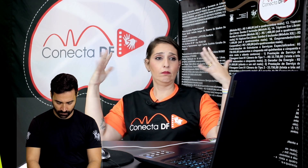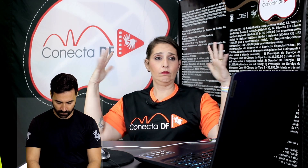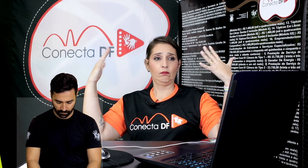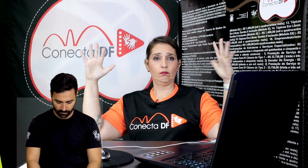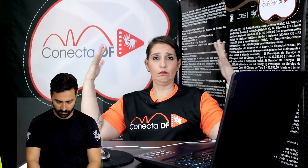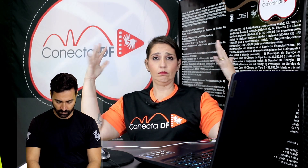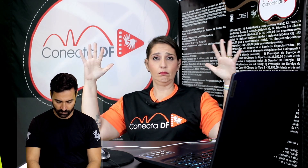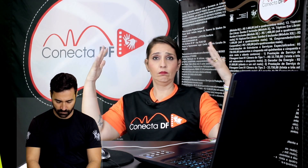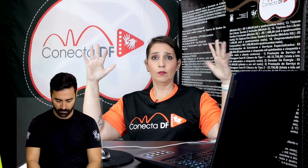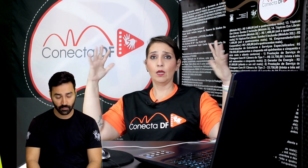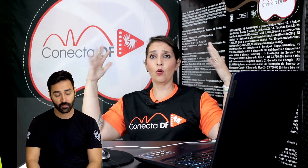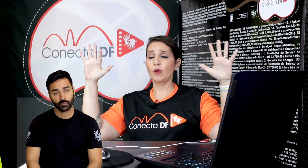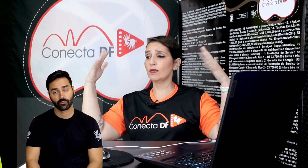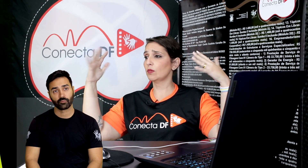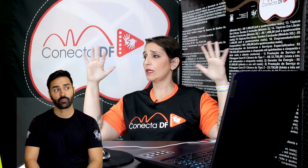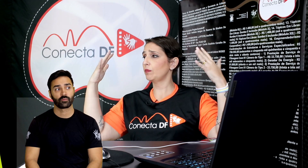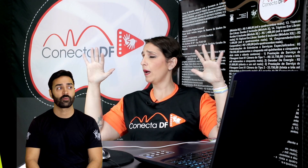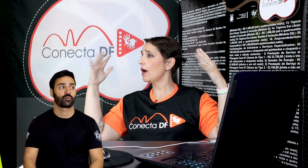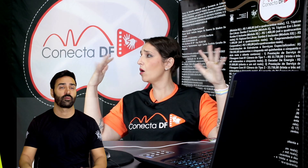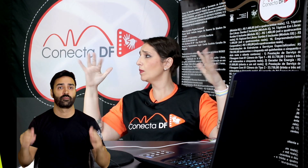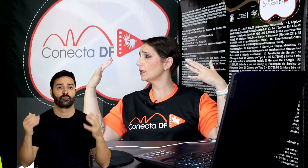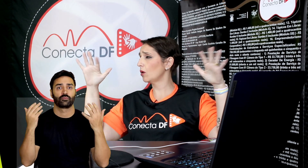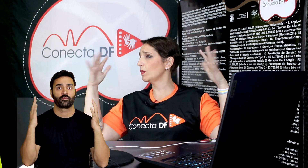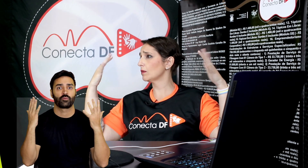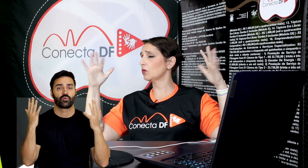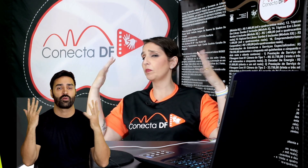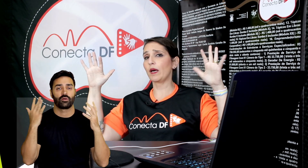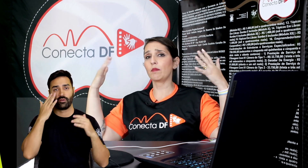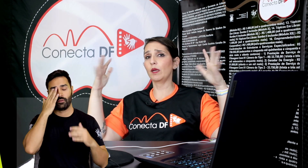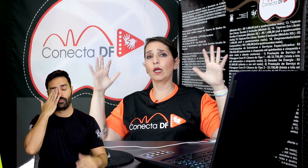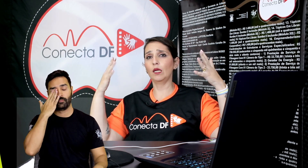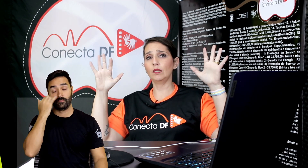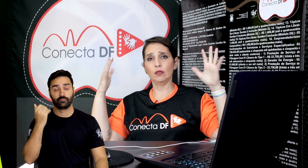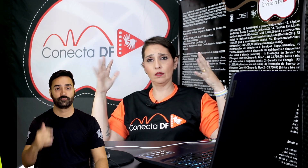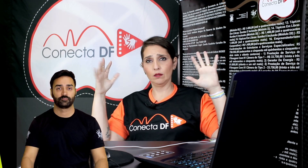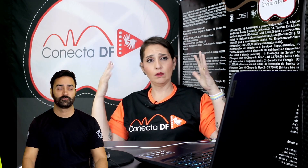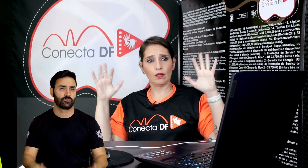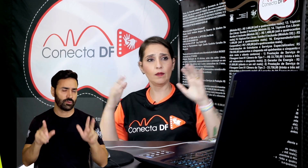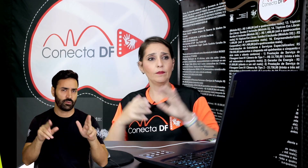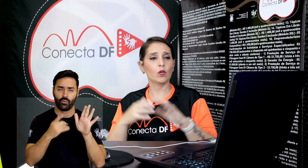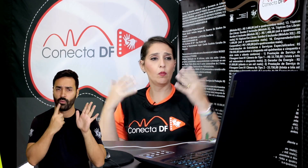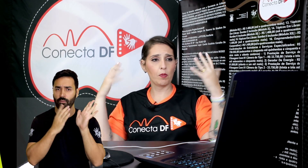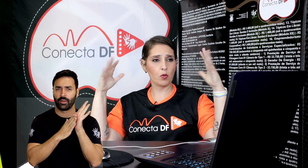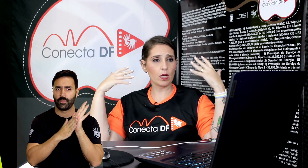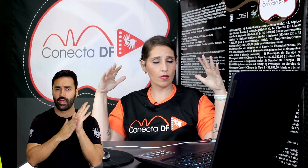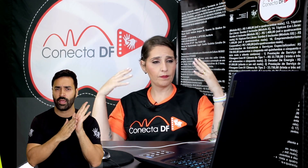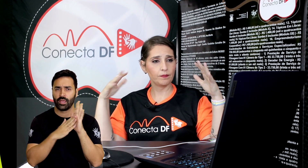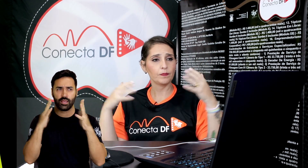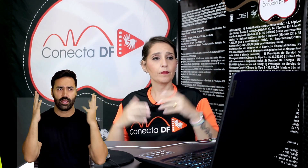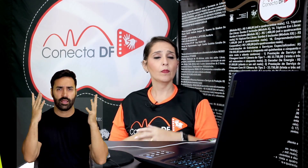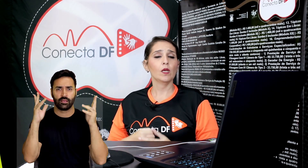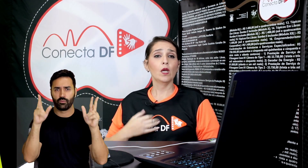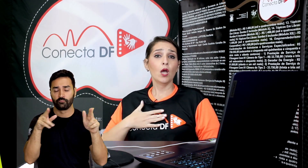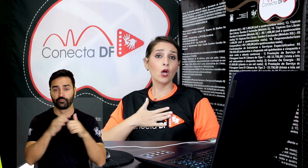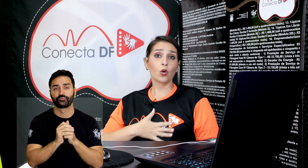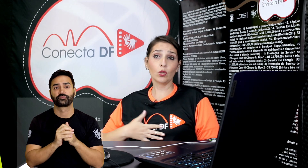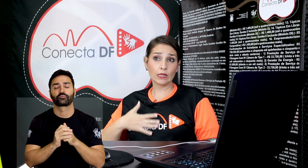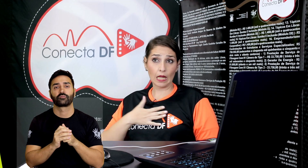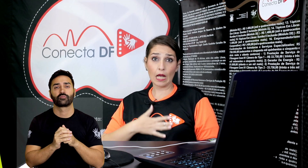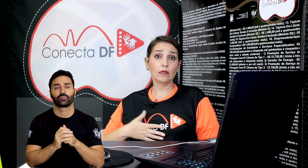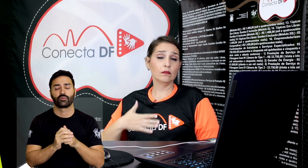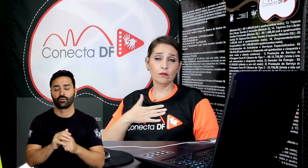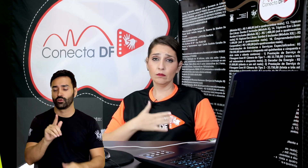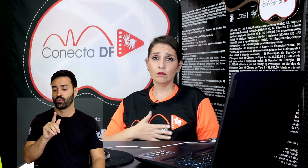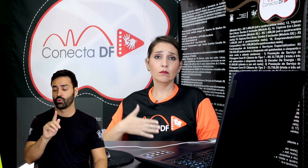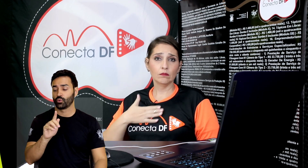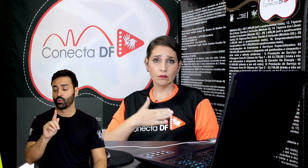Comemorar. É o mesmo das palmas, é o mesmo do parabéns, tá? Comemorar.